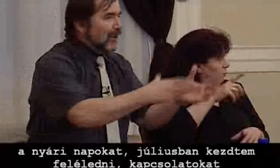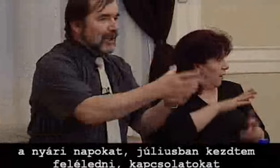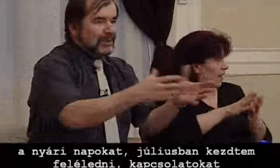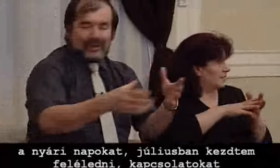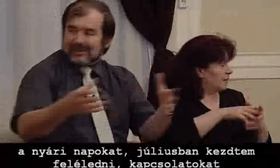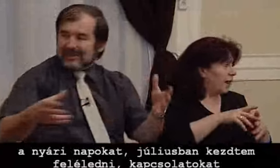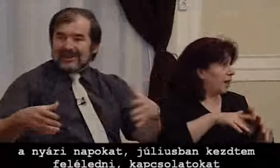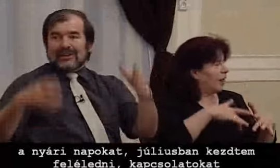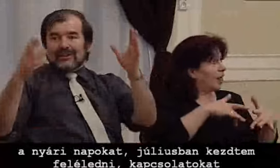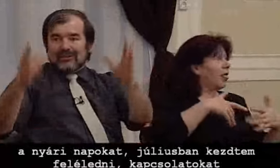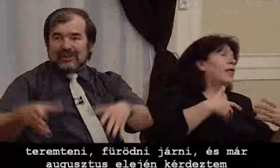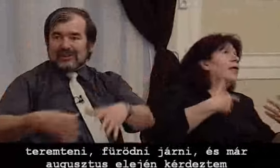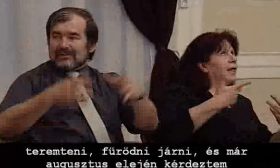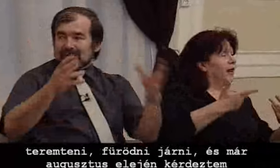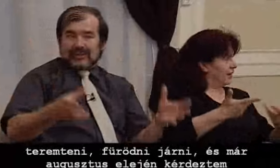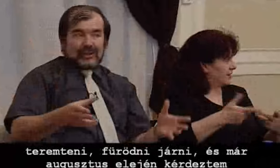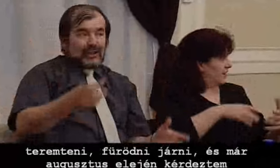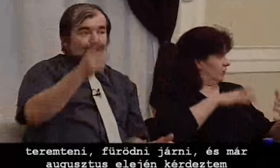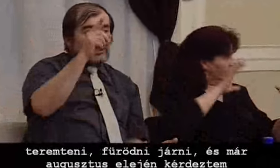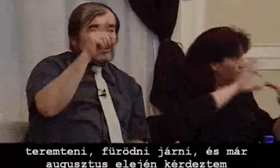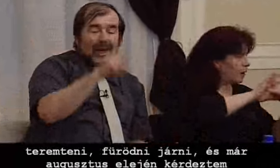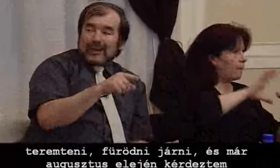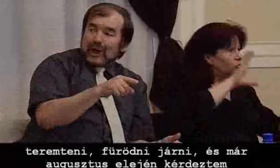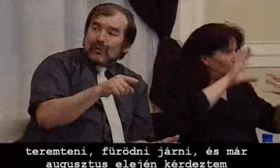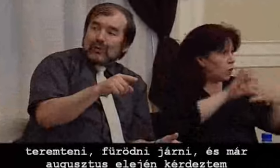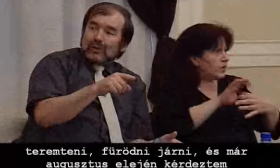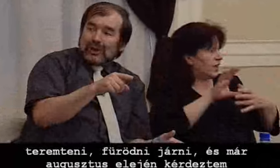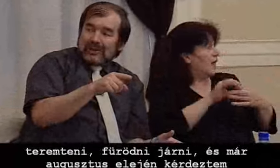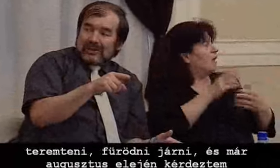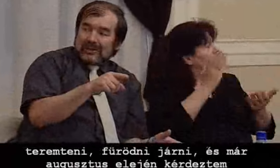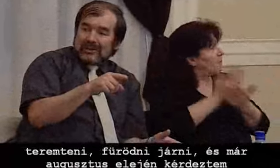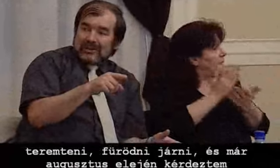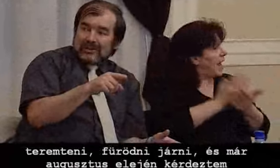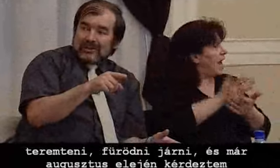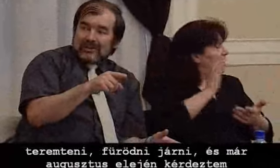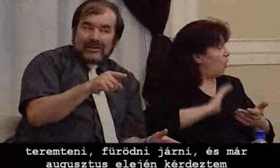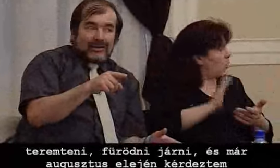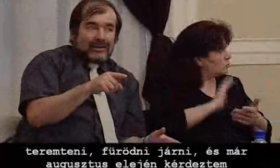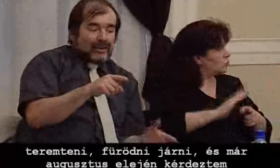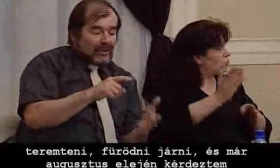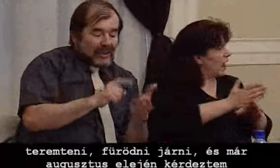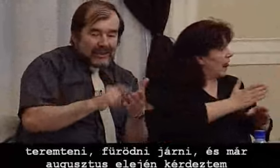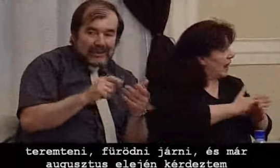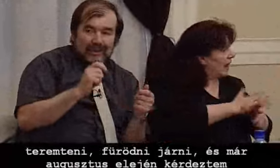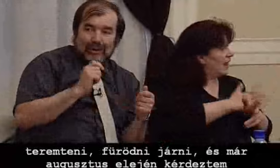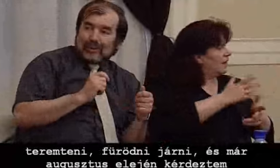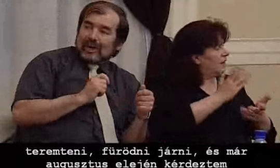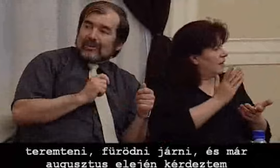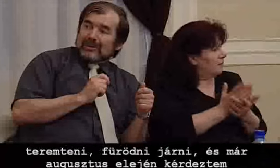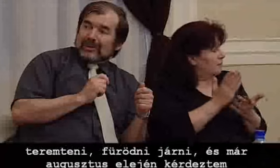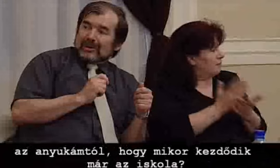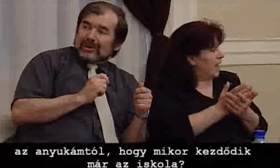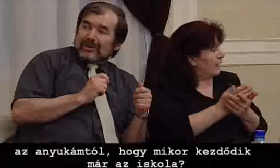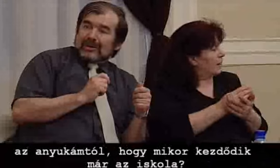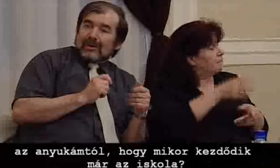Júliusban kezdtem föléledni, kapcsolódni a dolgokhoz, fürödni mindenfélét, és már augusztus elején